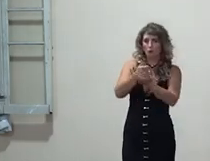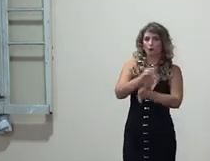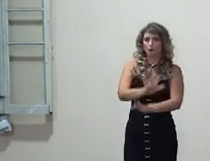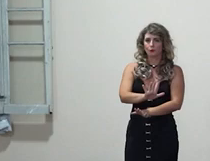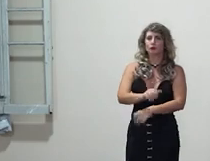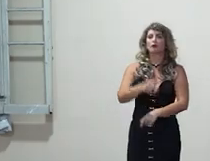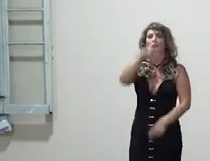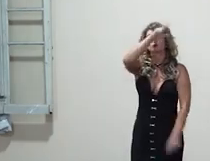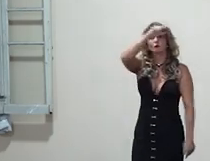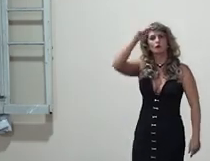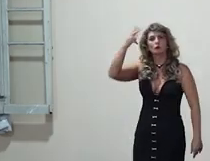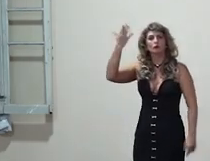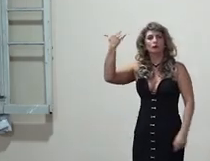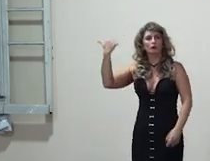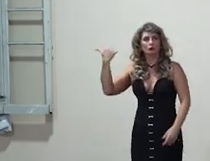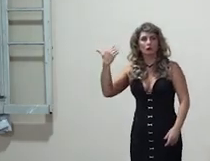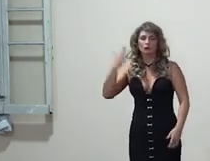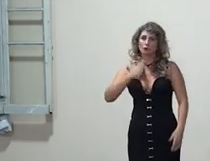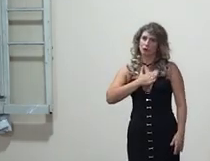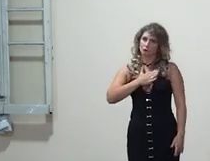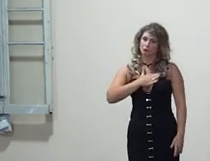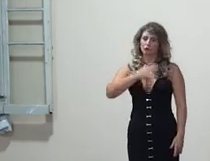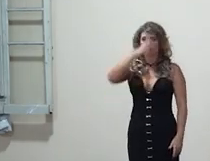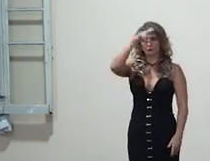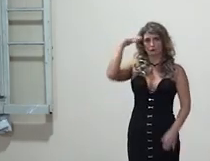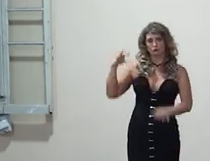da época, que era o meu prefeito,